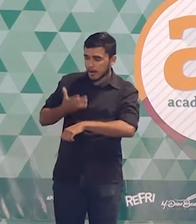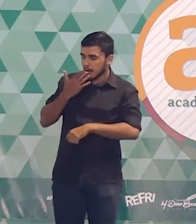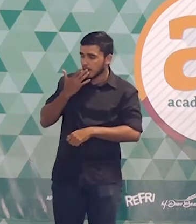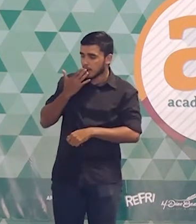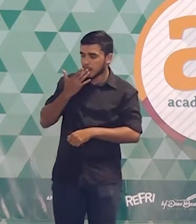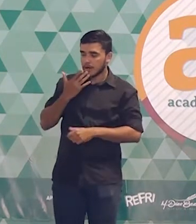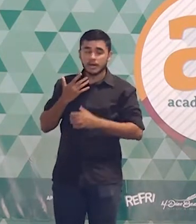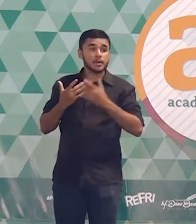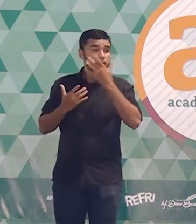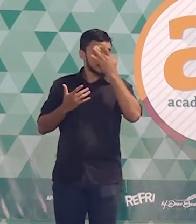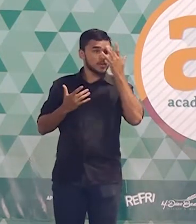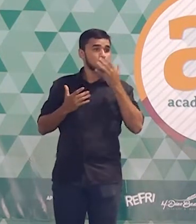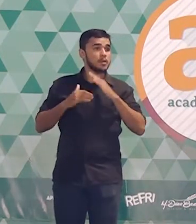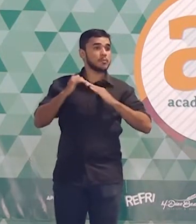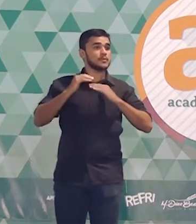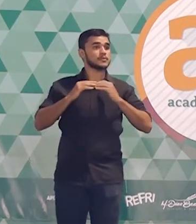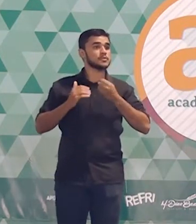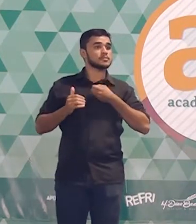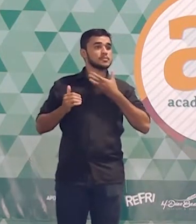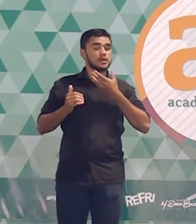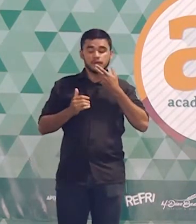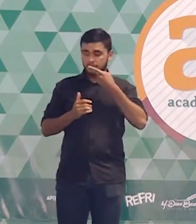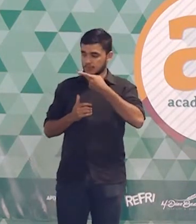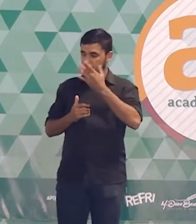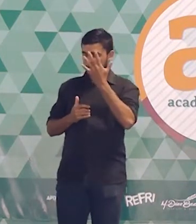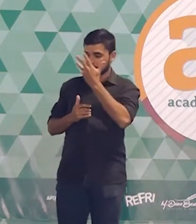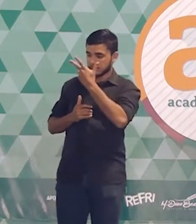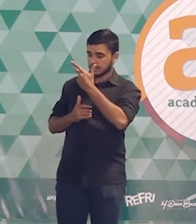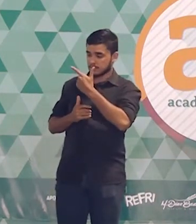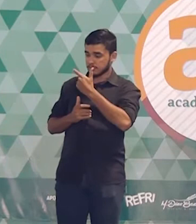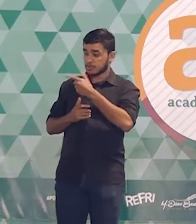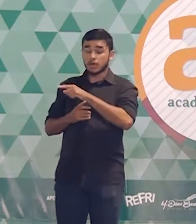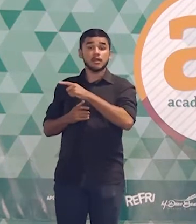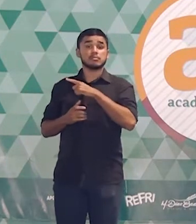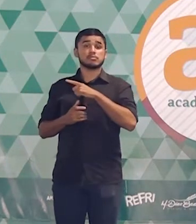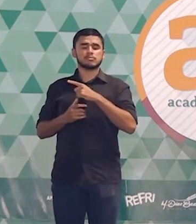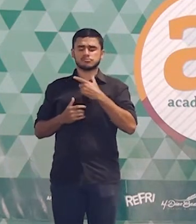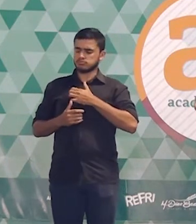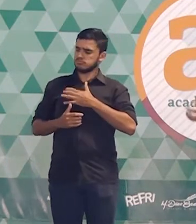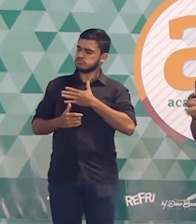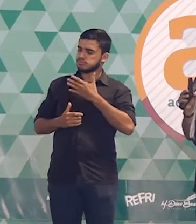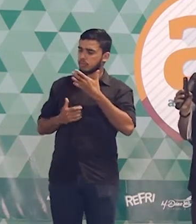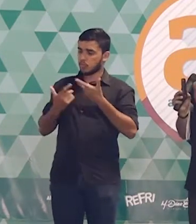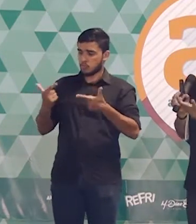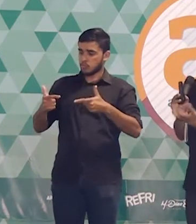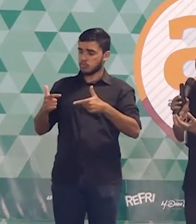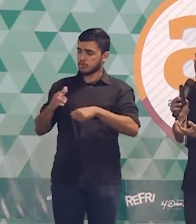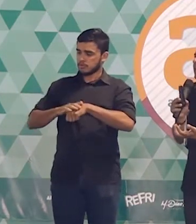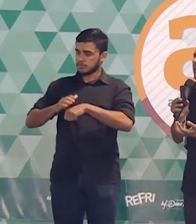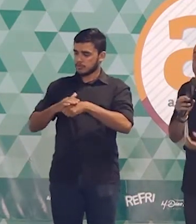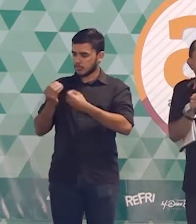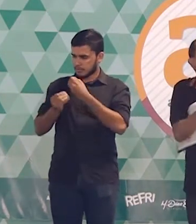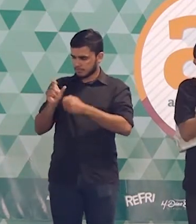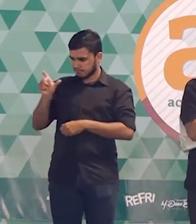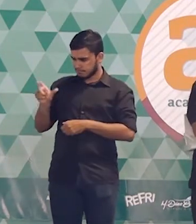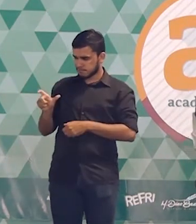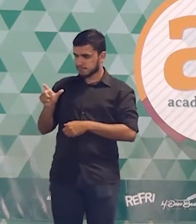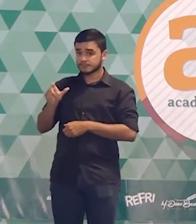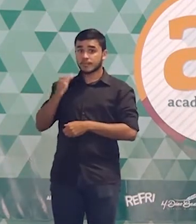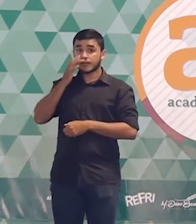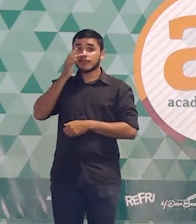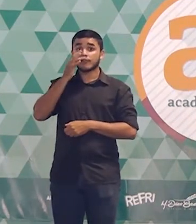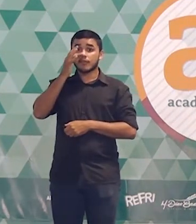beleza como ninguém nunca ainda. Qual não foi sua surpresa ao ver a sua oração, a